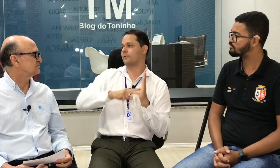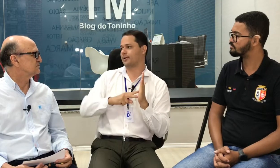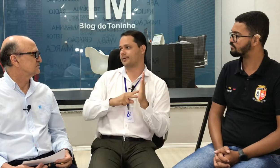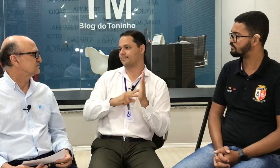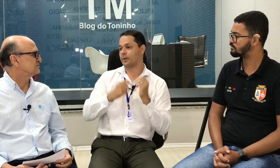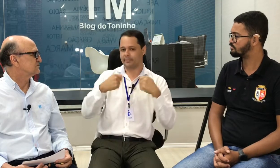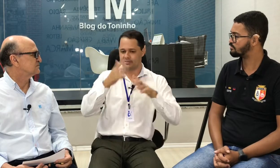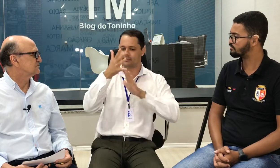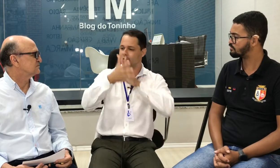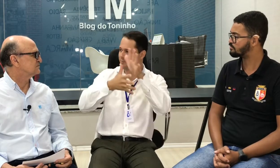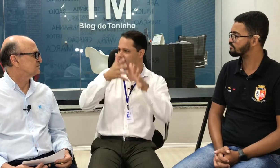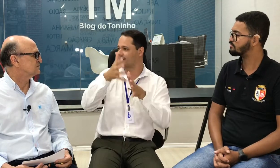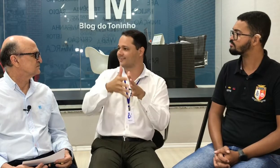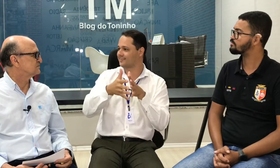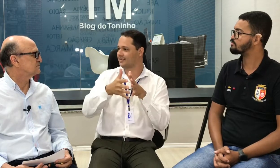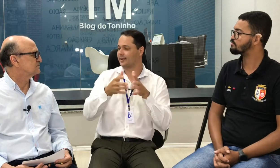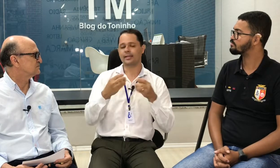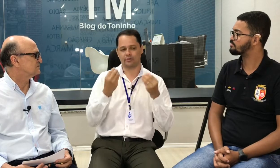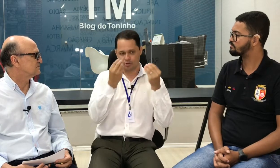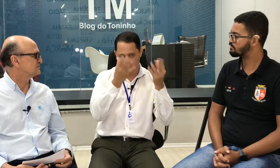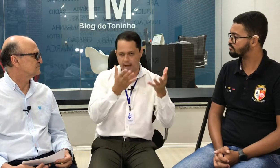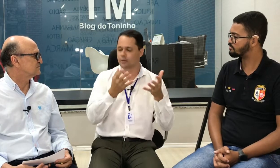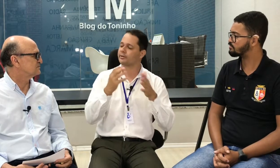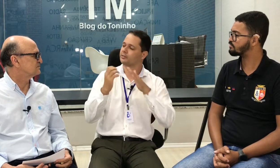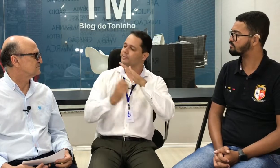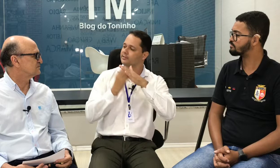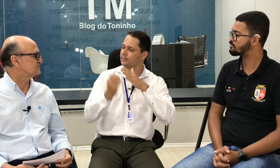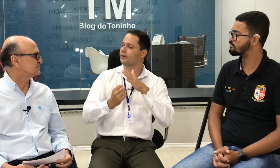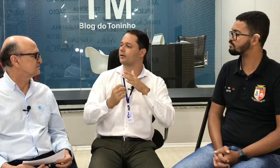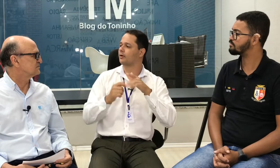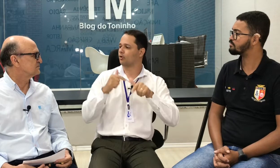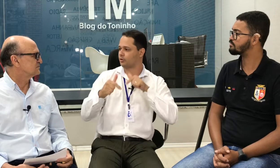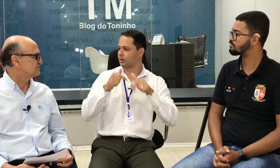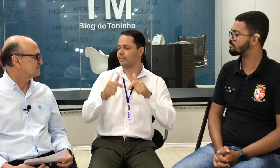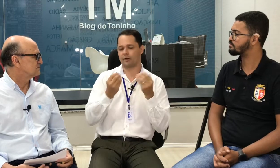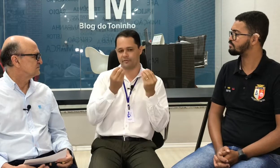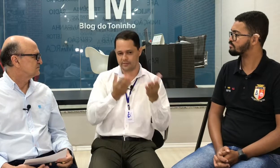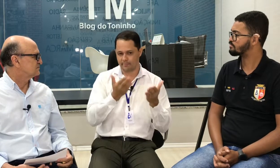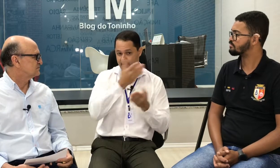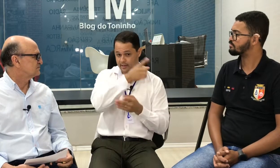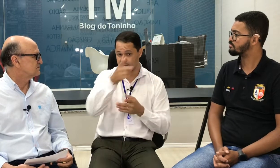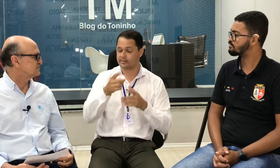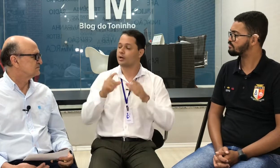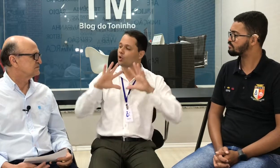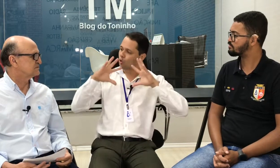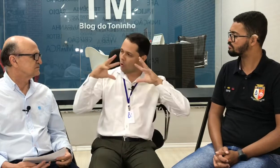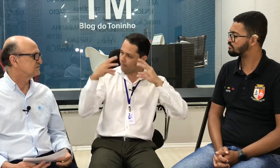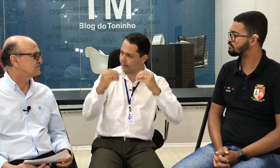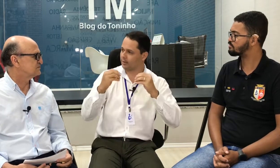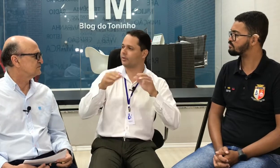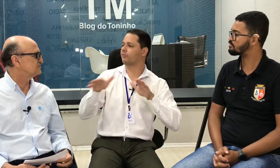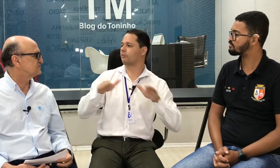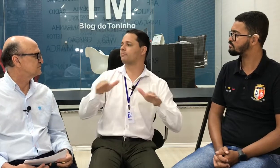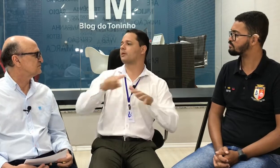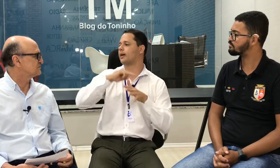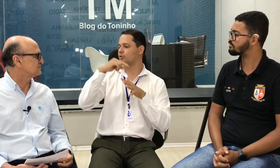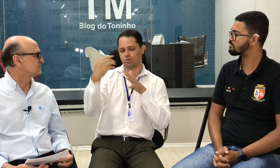ler, precisa da língua de sinais. Então a gente dá isso para as empresas também. Nosso trabalho é oferecer para eles completamente acessibilidade em todos os